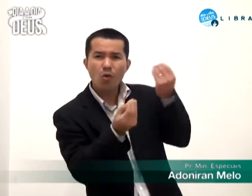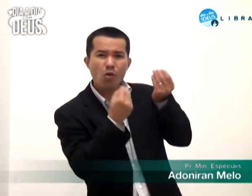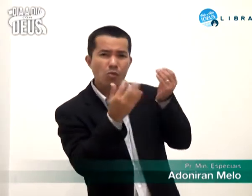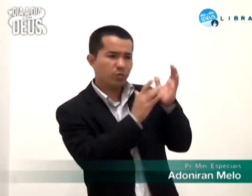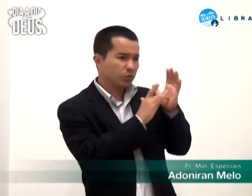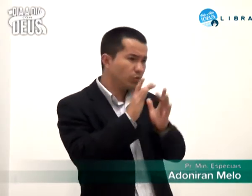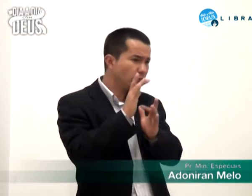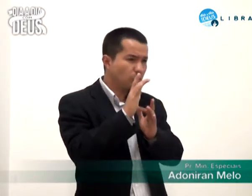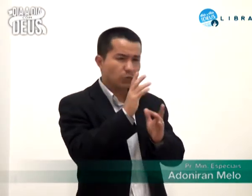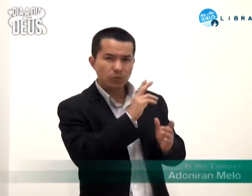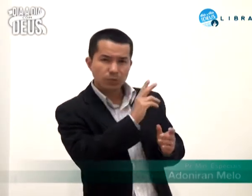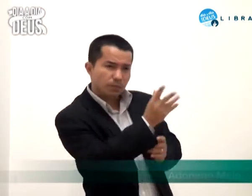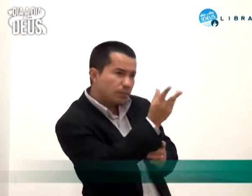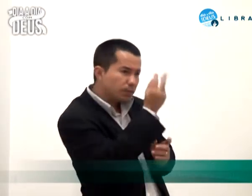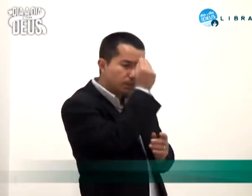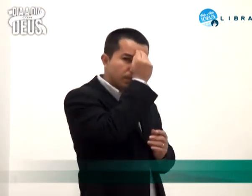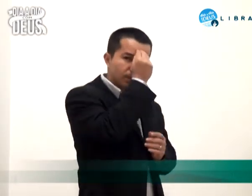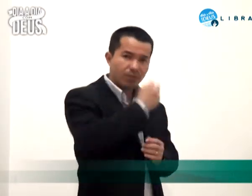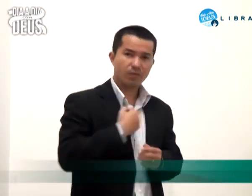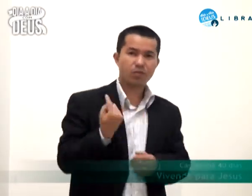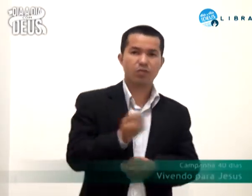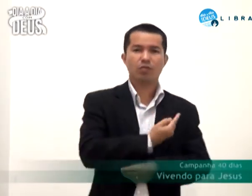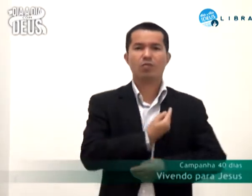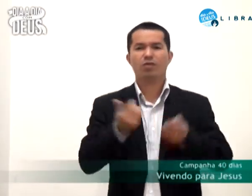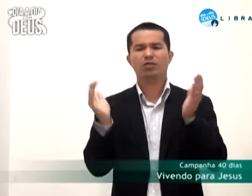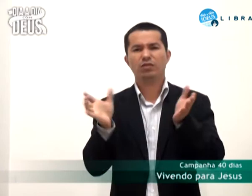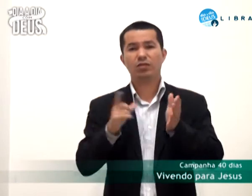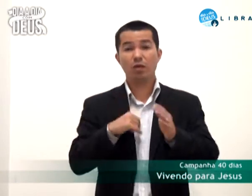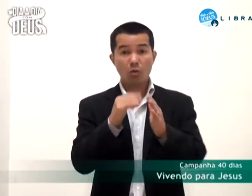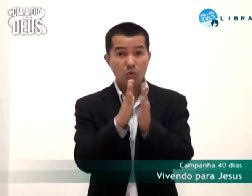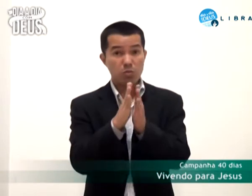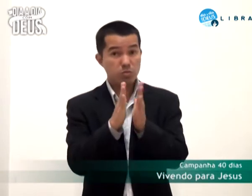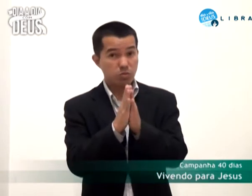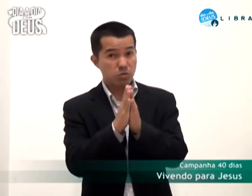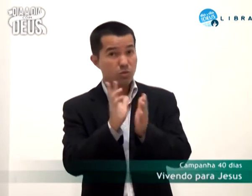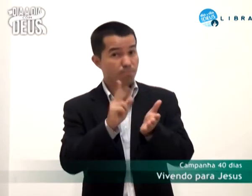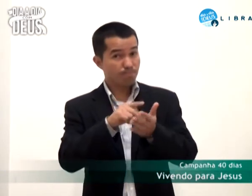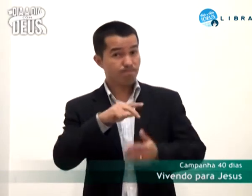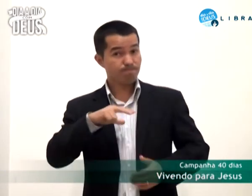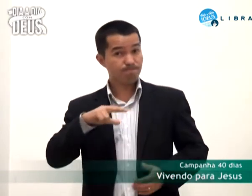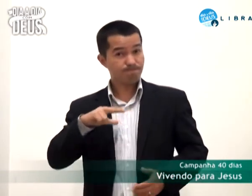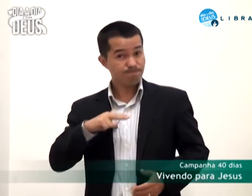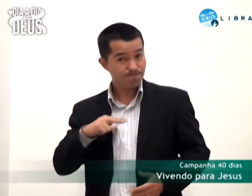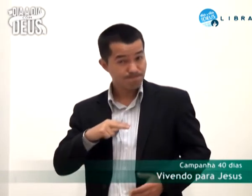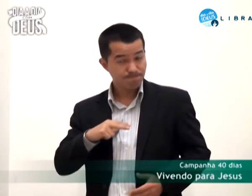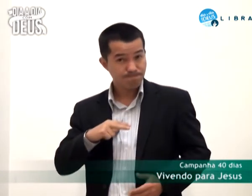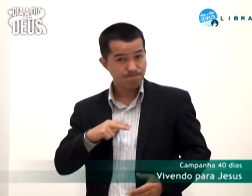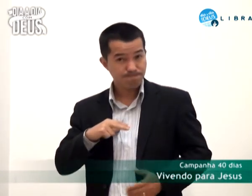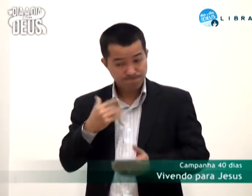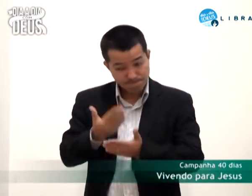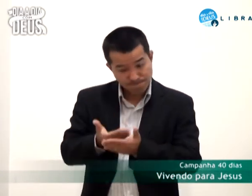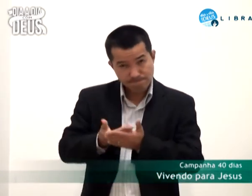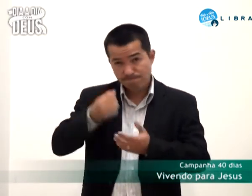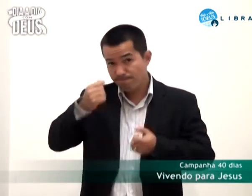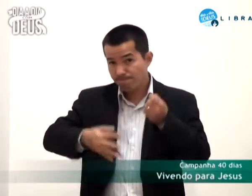E nessa campanha nós temos orado, colocado questões pessoais, mas temos estudado a palavra de